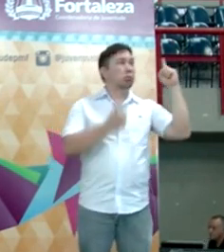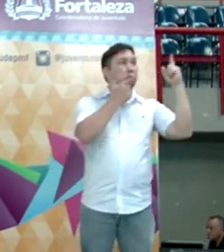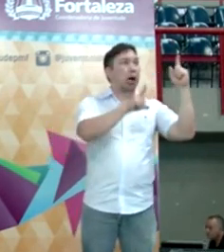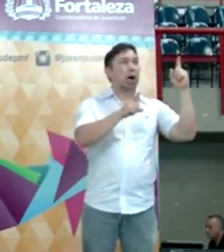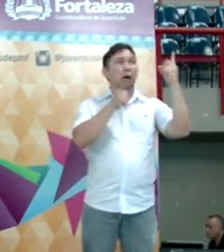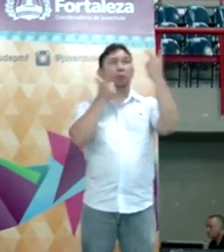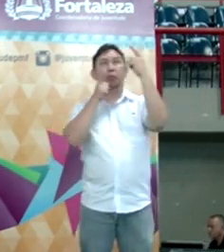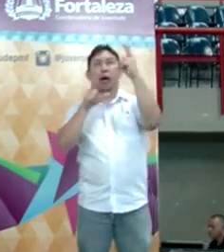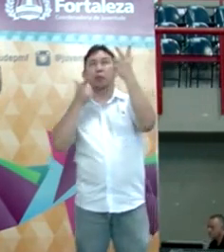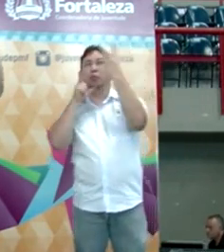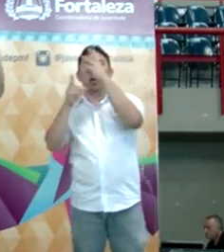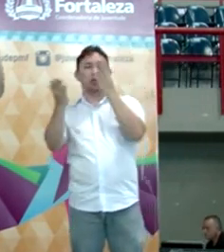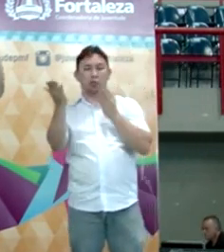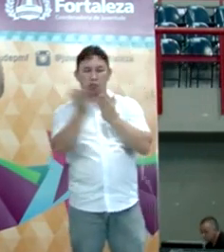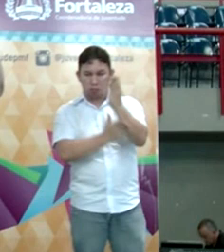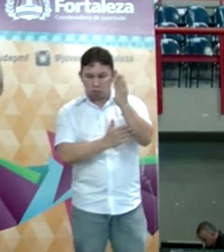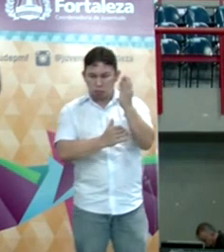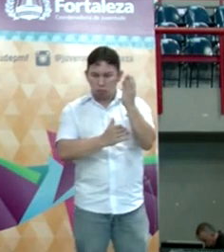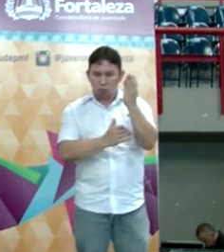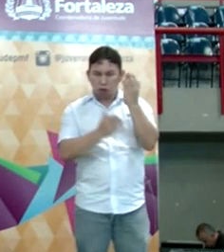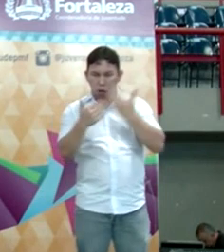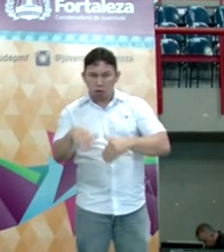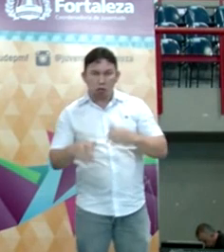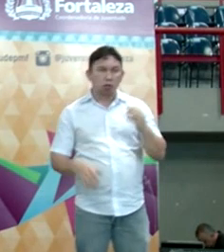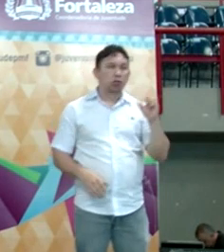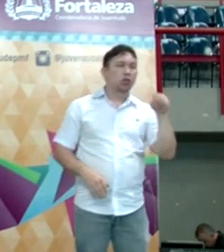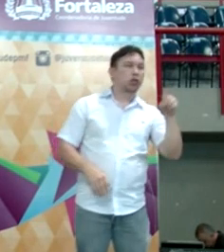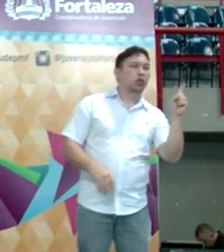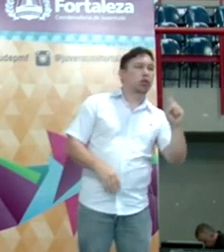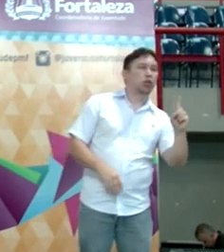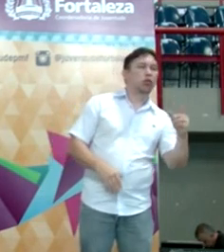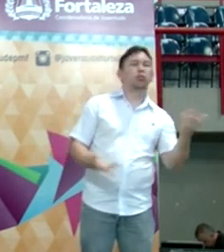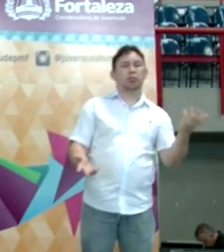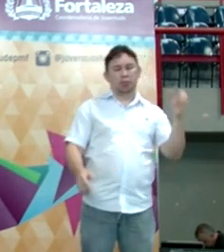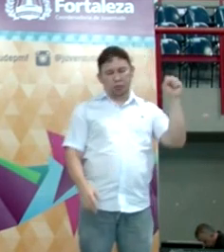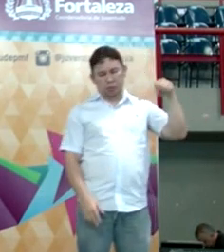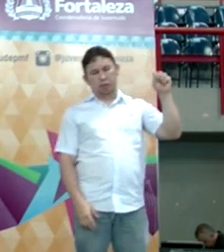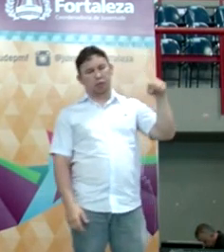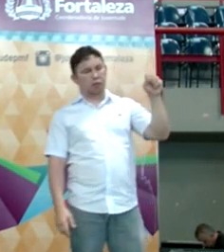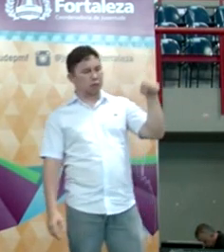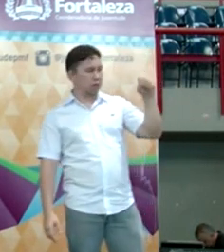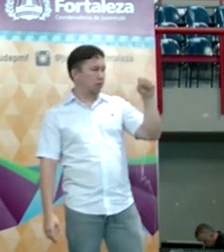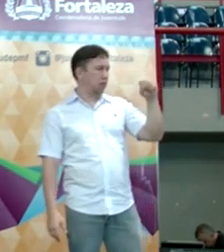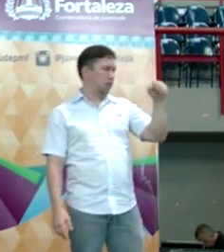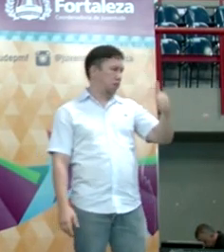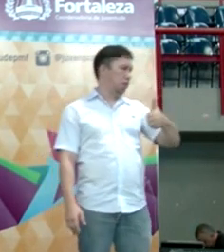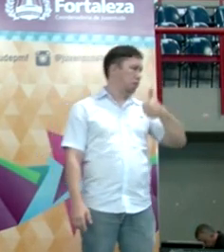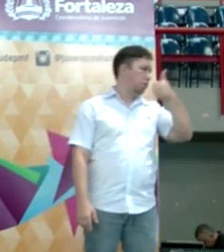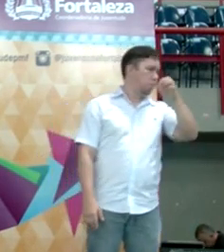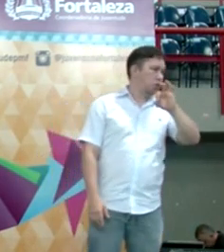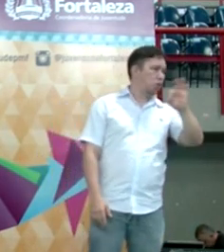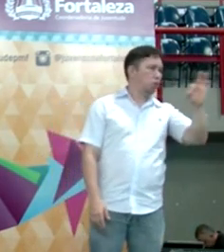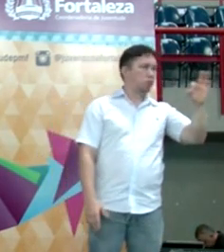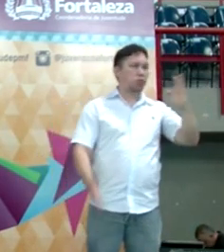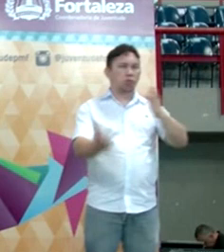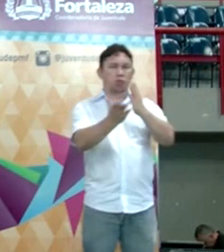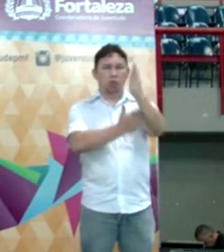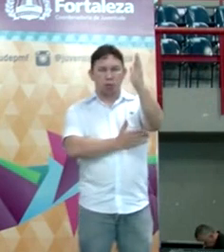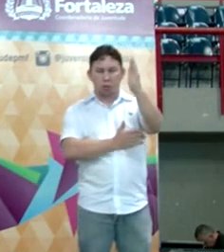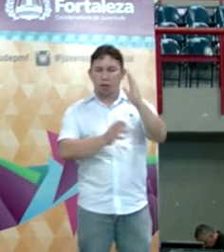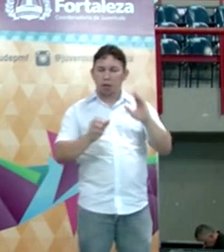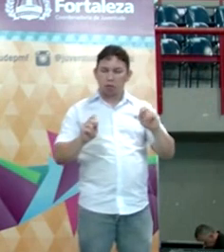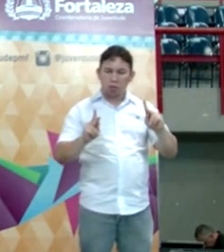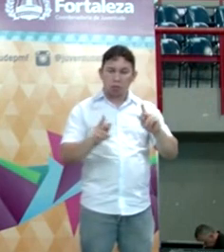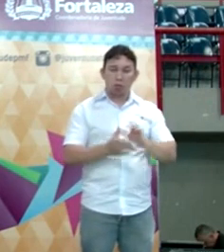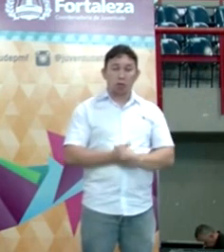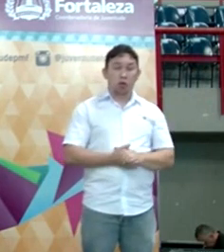3, ele vai ser aprovado no concurso ou não? Sim ou não? Sim, né? Se ele se der bem nos 3, ele vai ser aprovado no